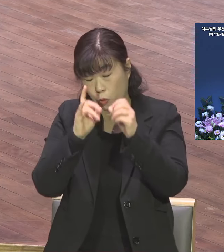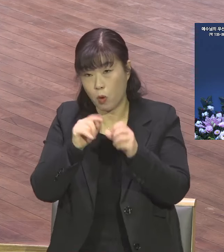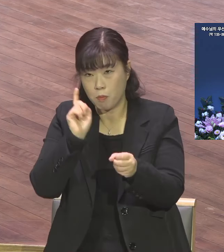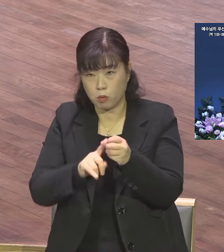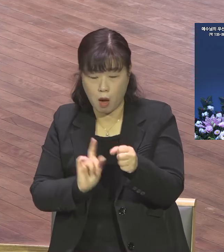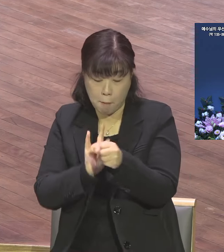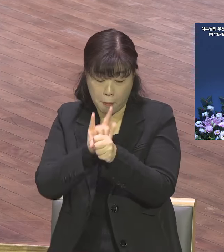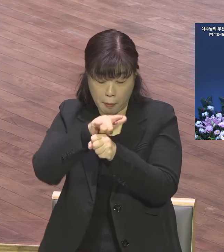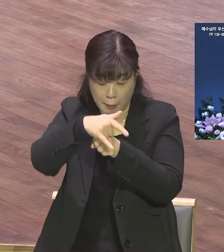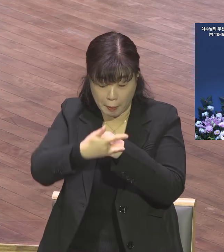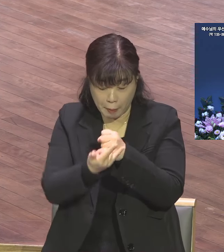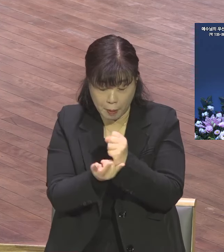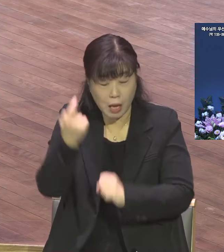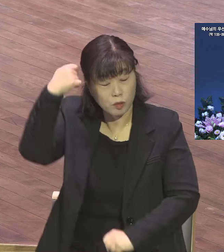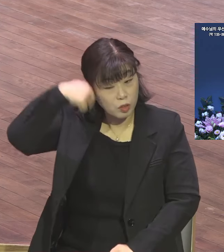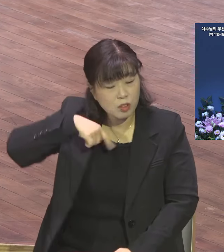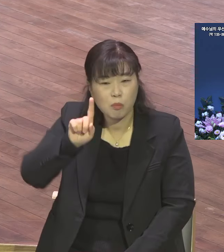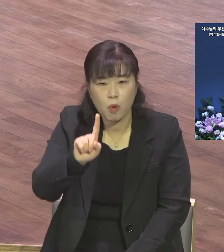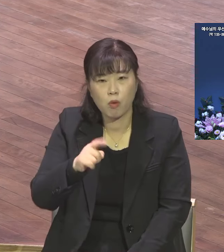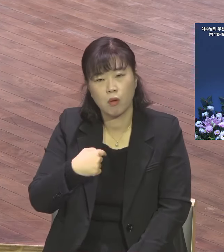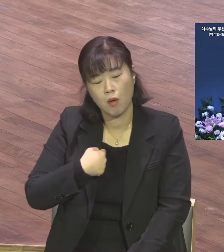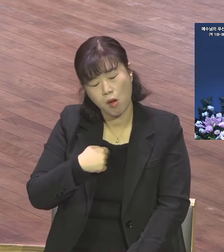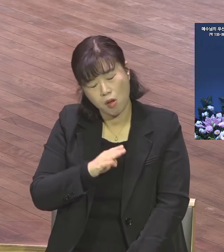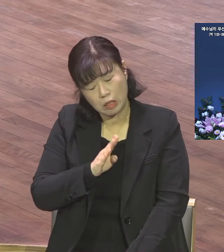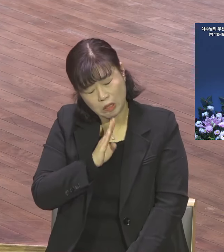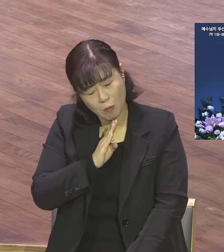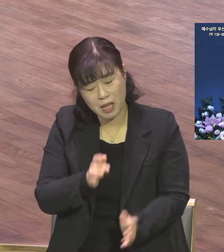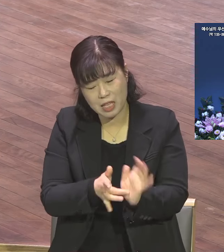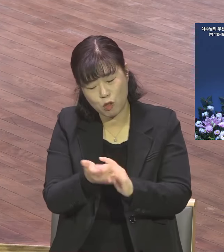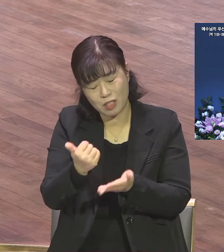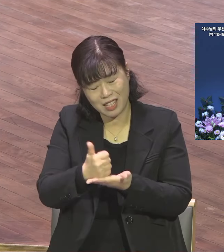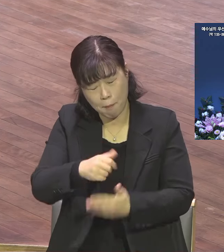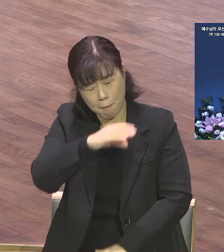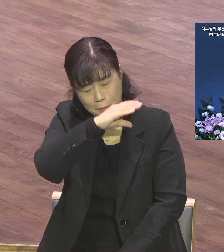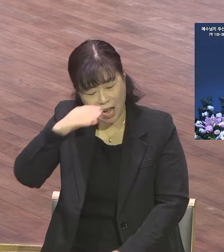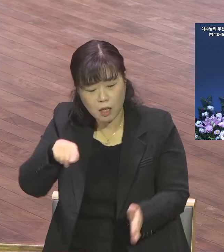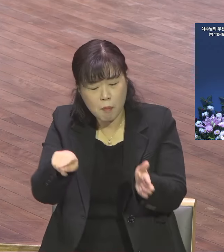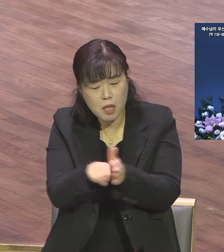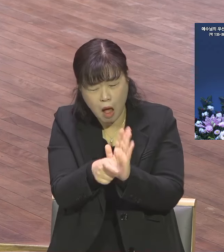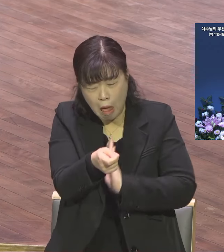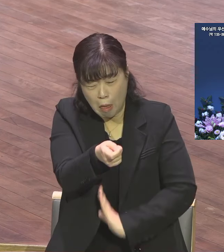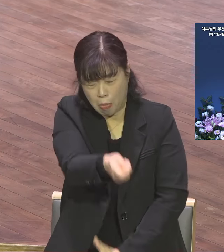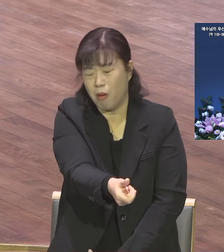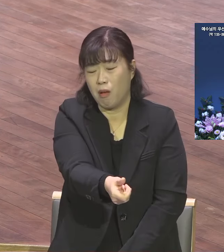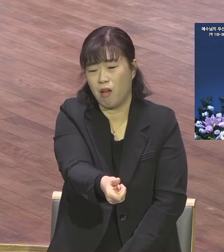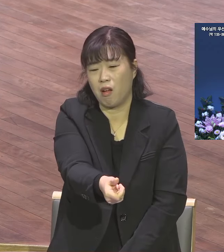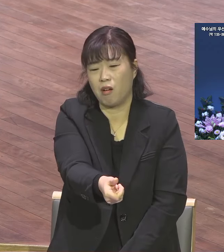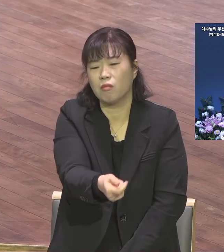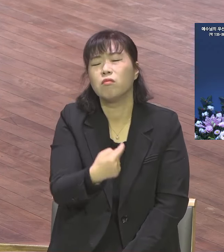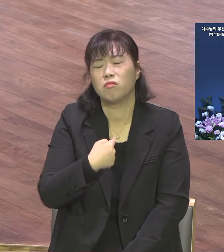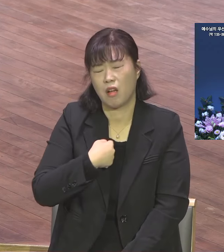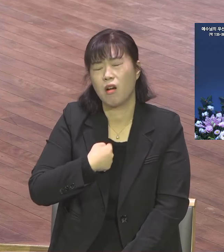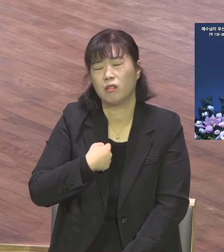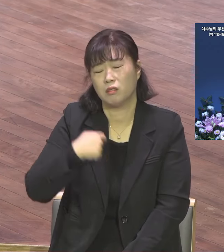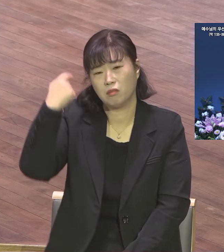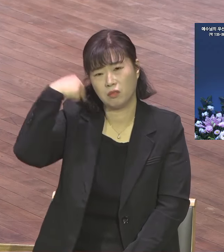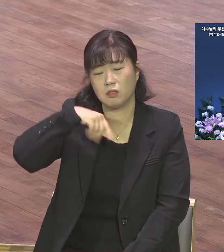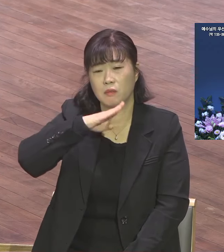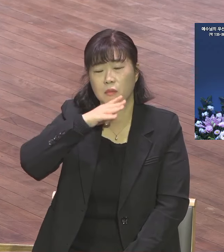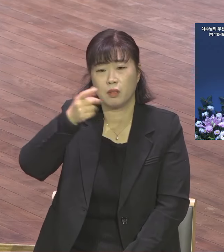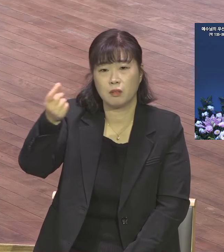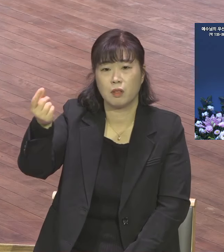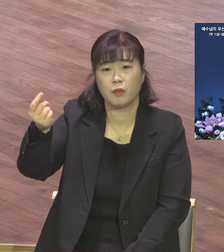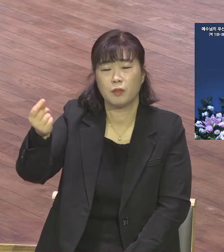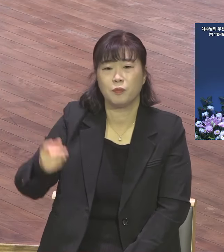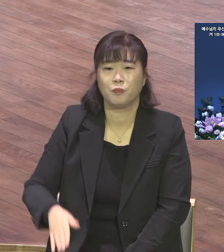정말 쳐다보기 힘들 정도로 그렇게 정말로 없다. 그러니까 하나님께서